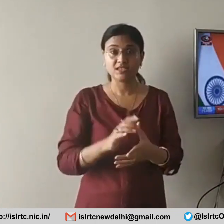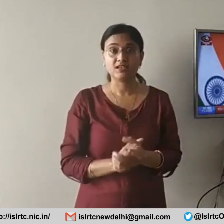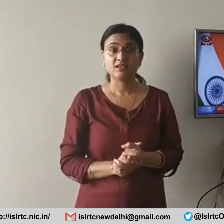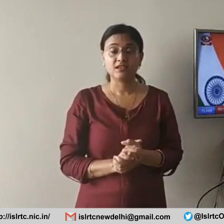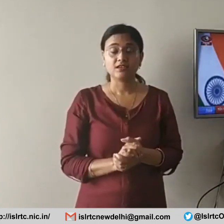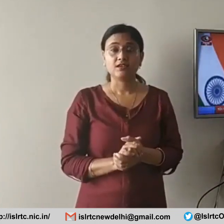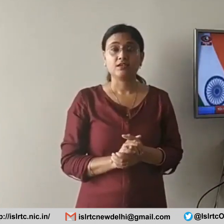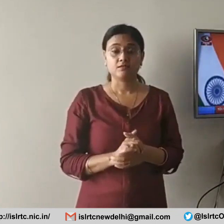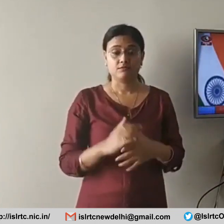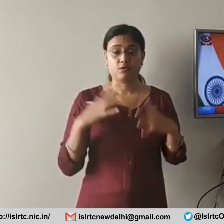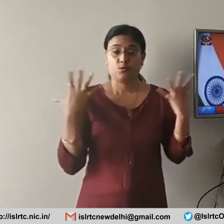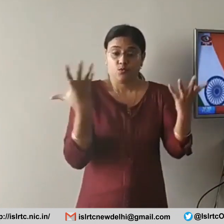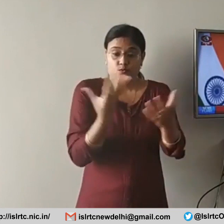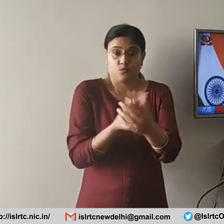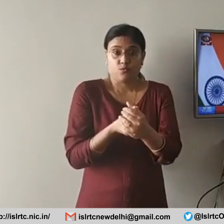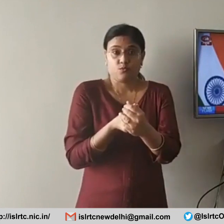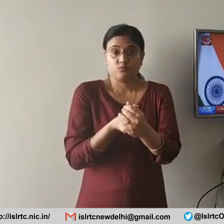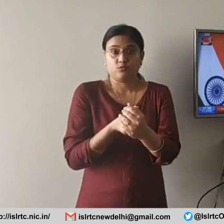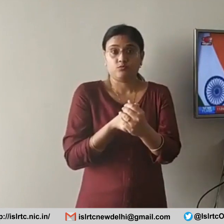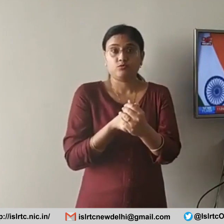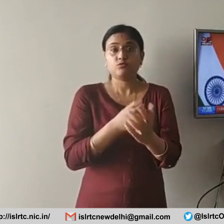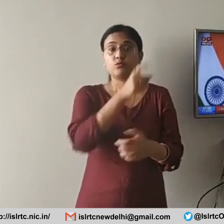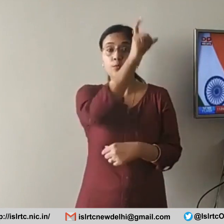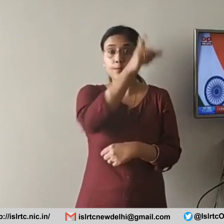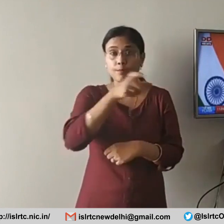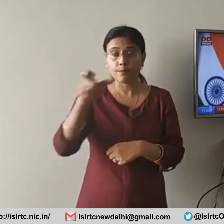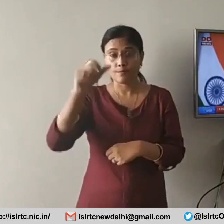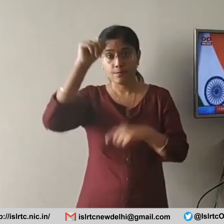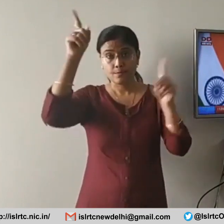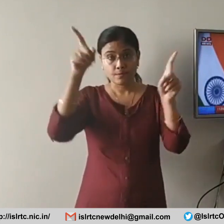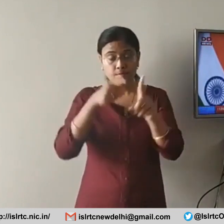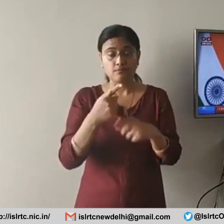वी द पीपल ऑफ इंडिया की शक्ति की बात कही गई है,